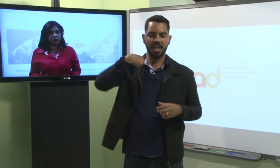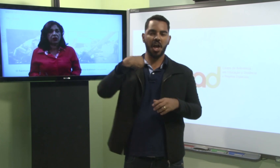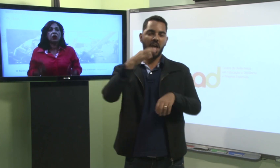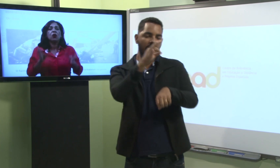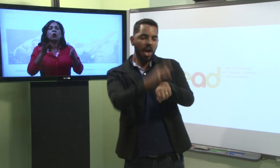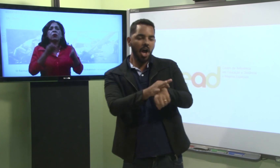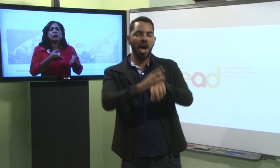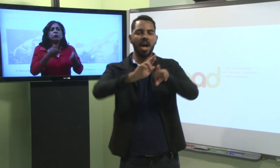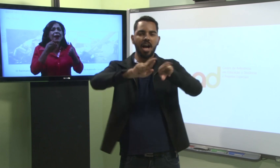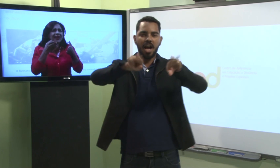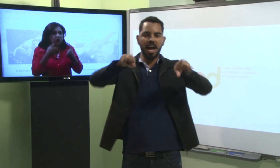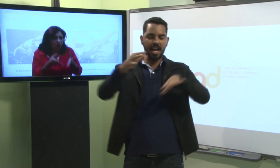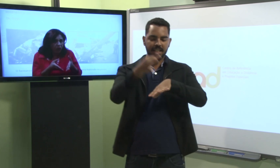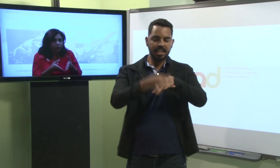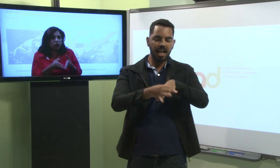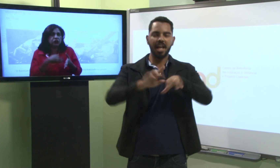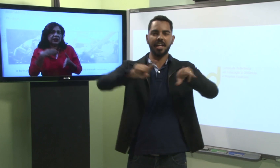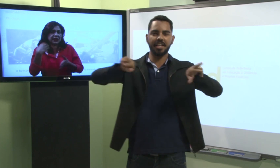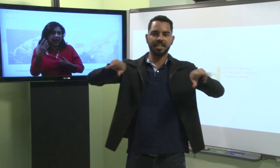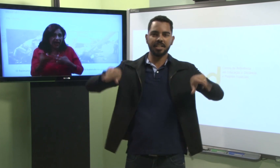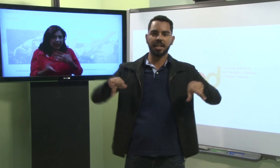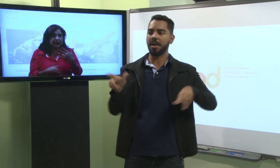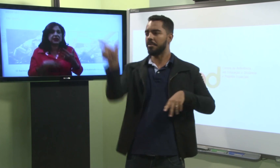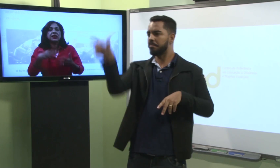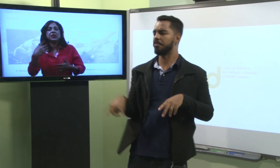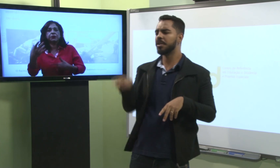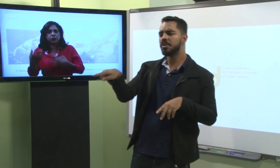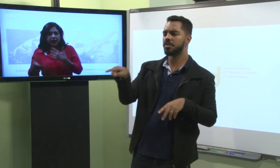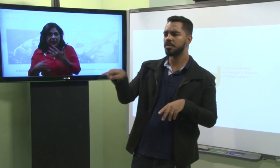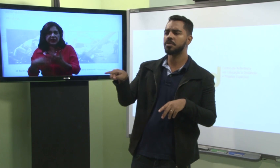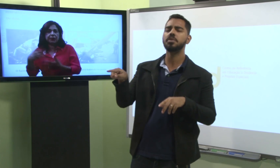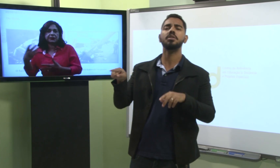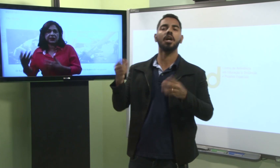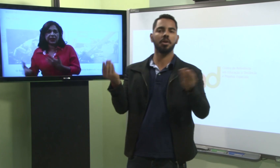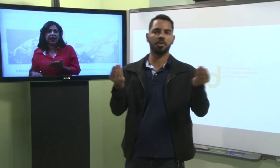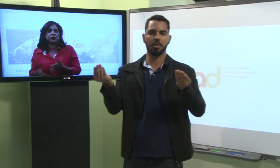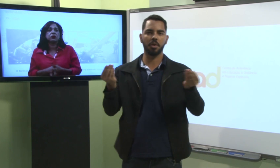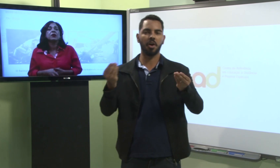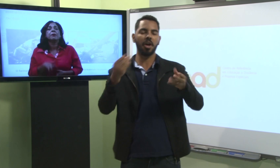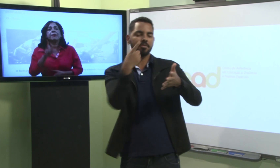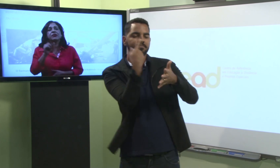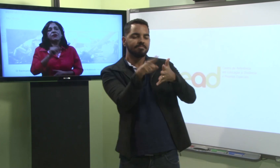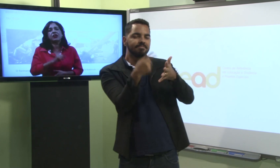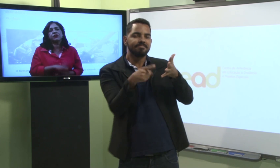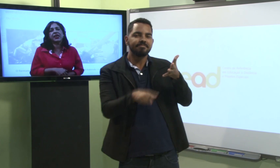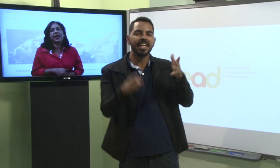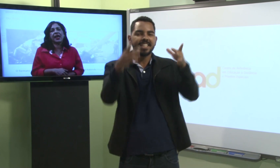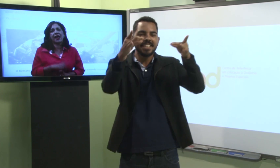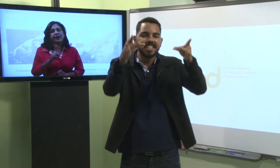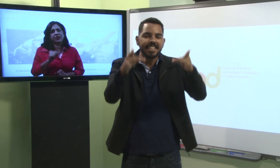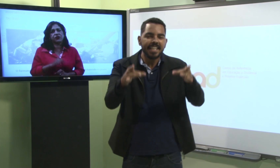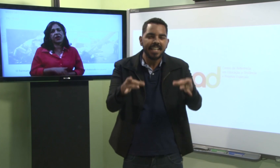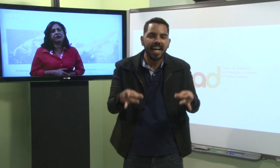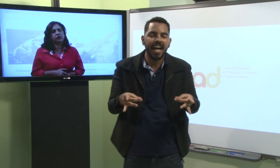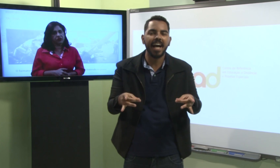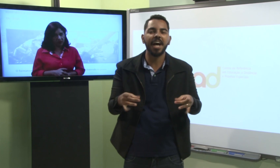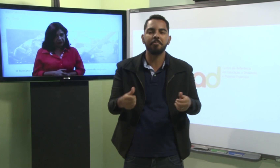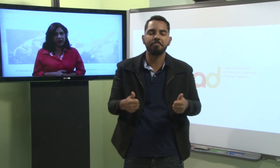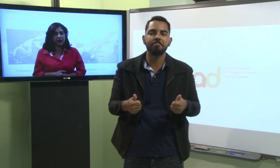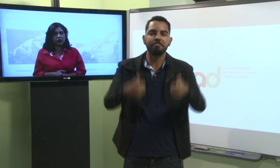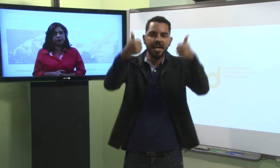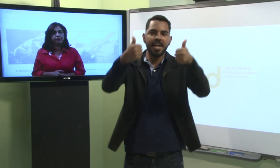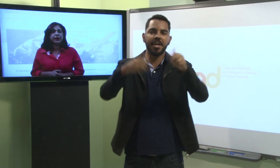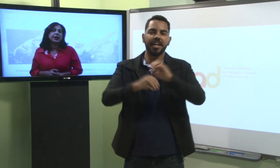pessoas. Quanto maior forem os detalhes que puderem ser apresentados, mais fácil ficará a identificação do